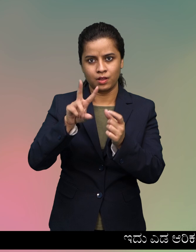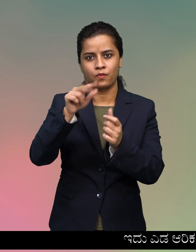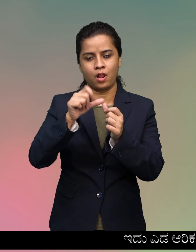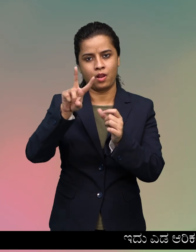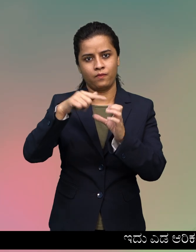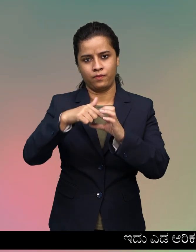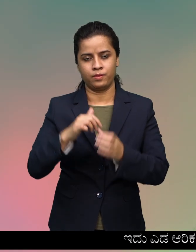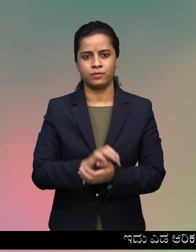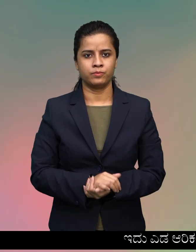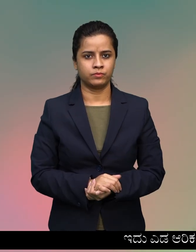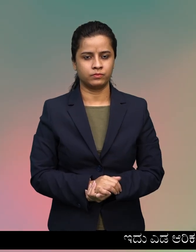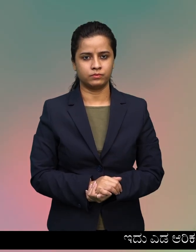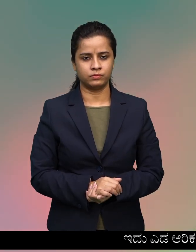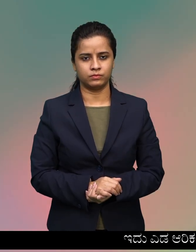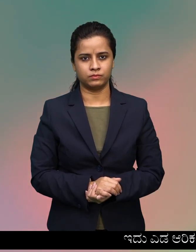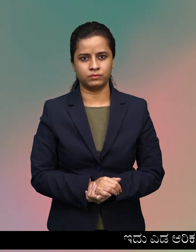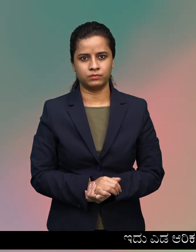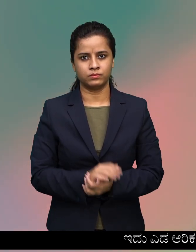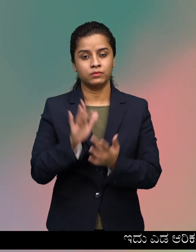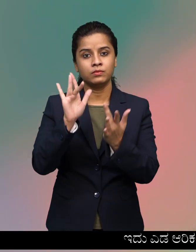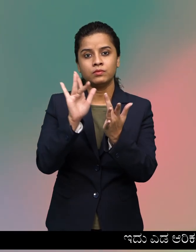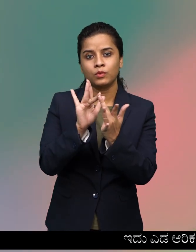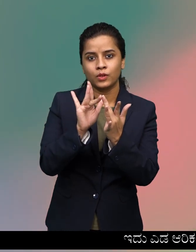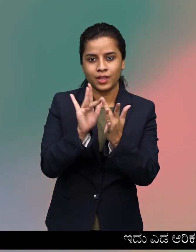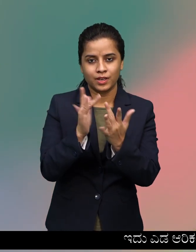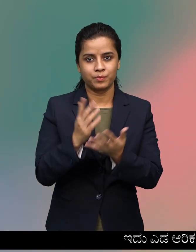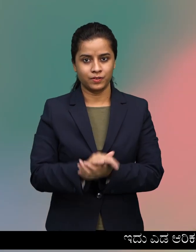ಇದು ಎಡ ಆರಿಕಲ್ ಮತ್ತು ಎಡ ಕುಹರದ ನಡುವೆ ಇದೆ.